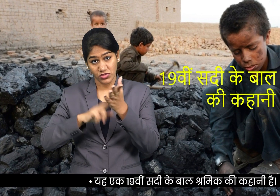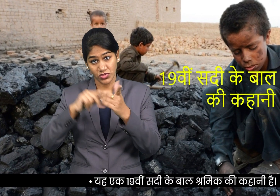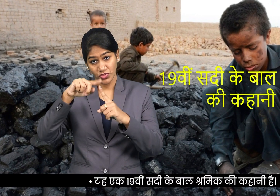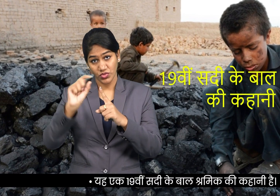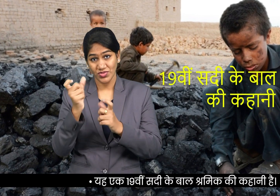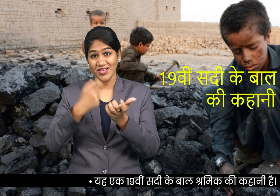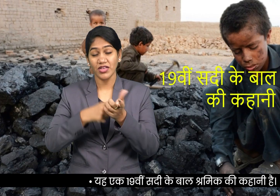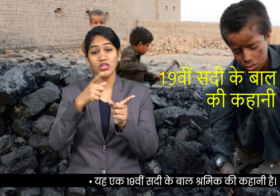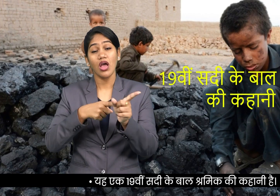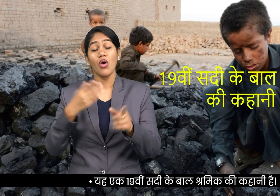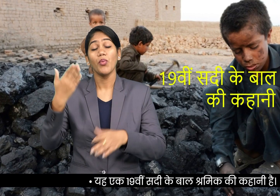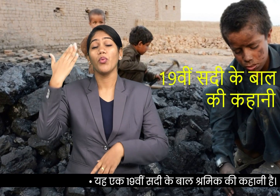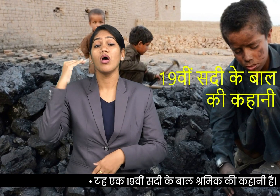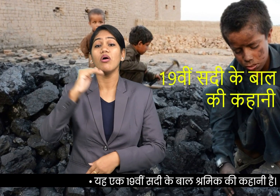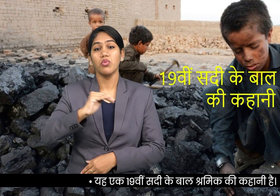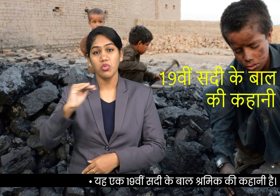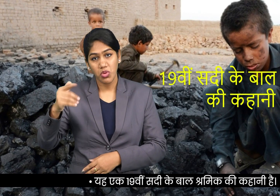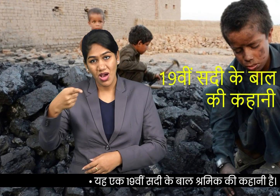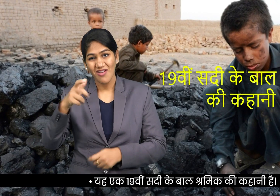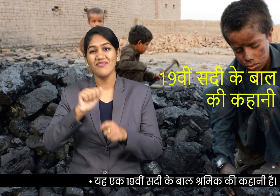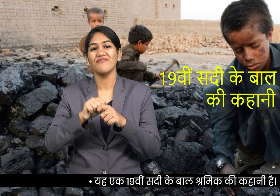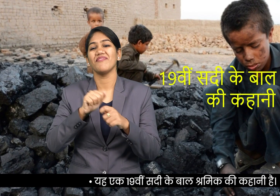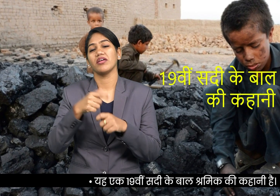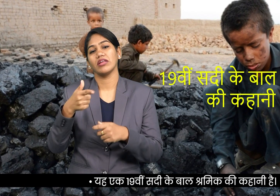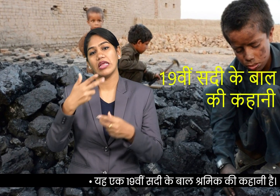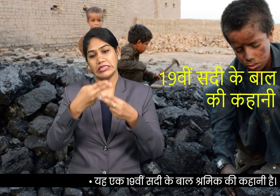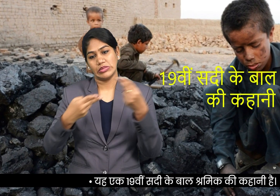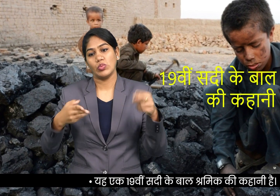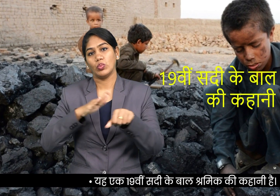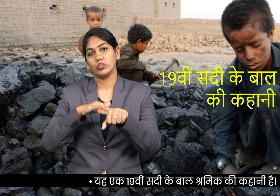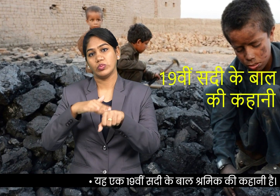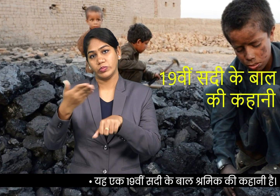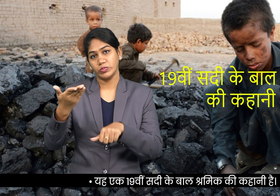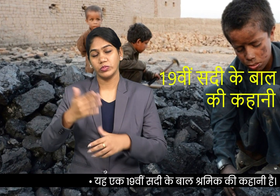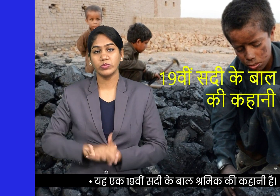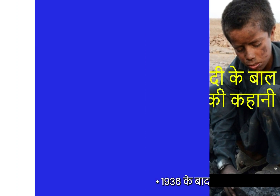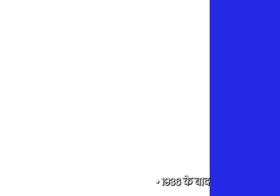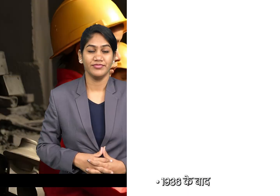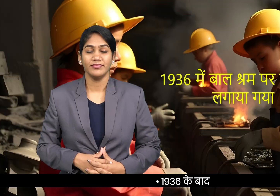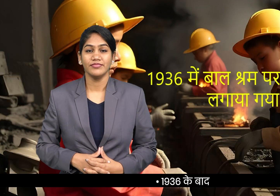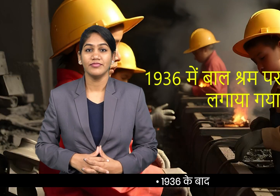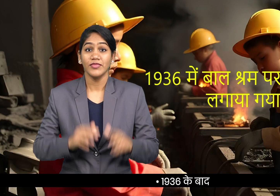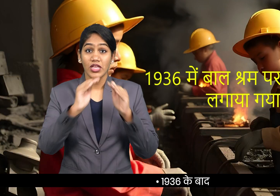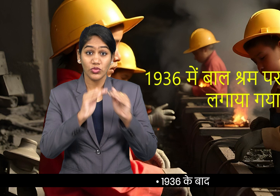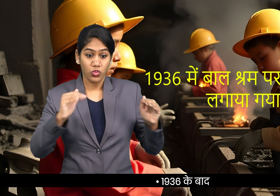है।